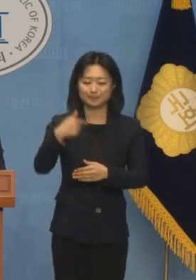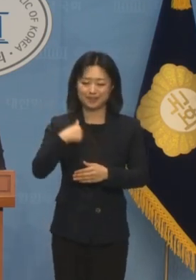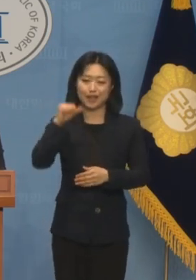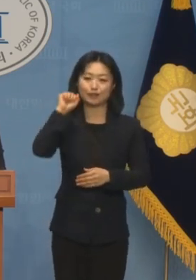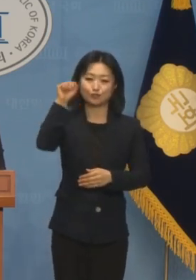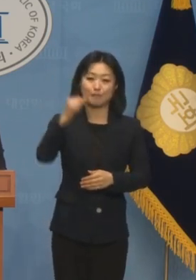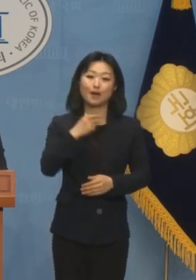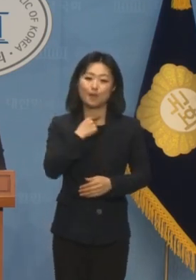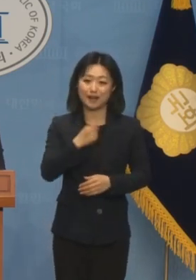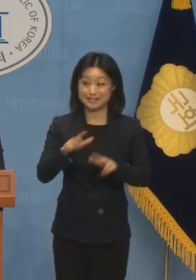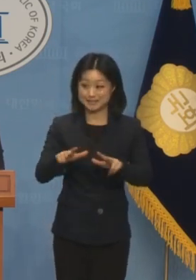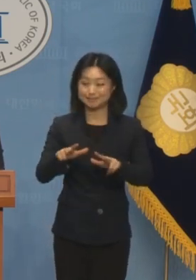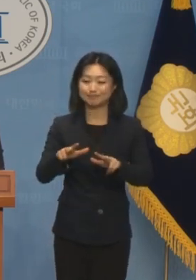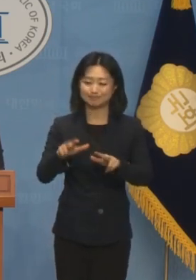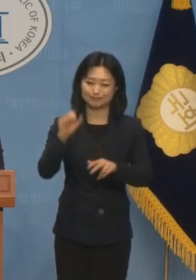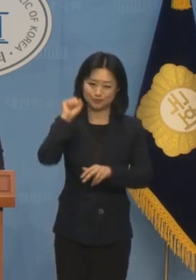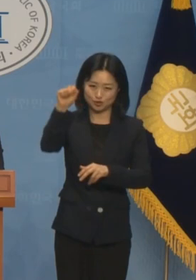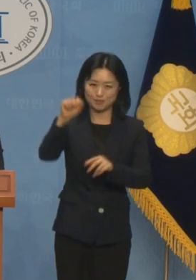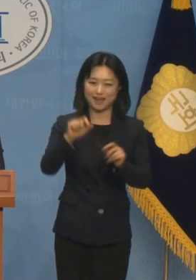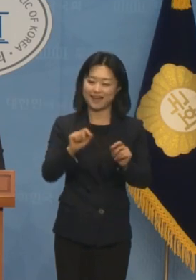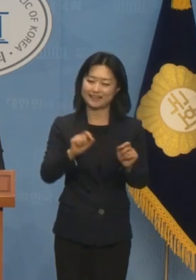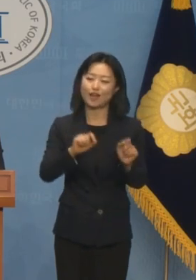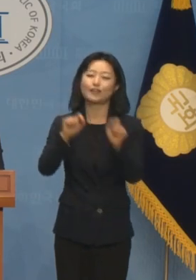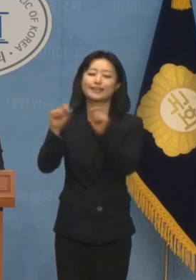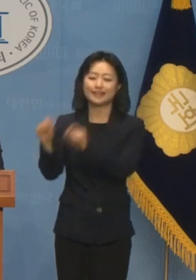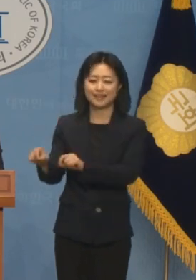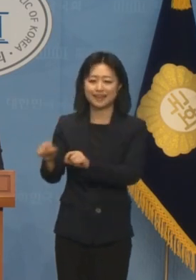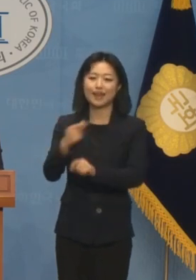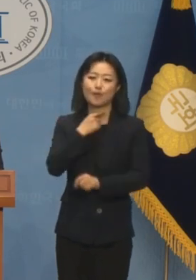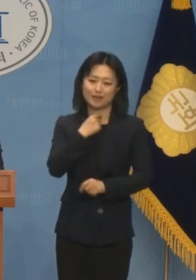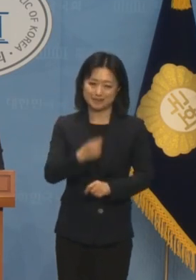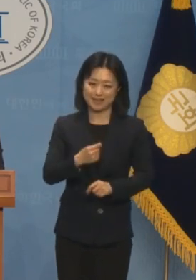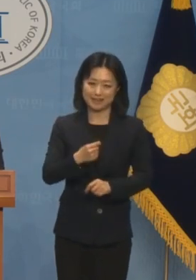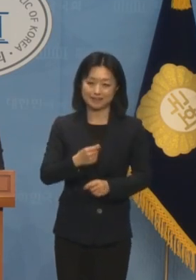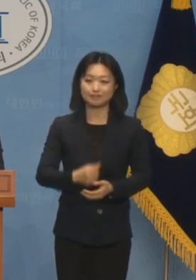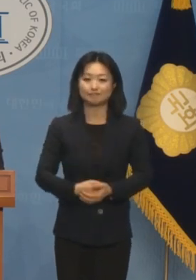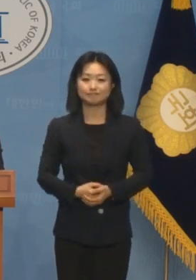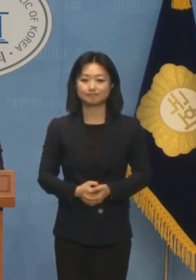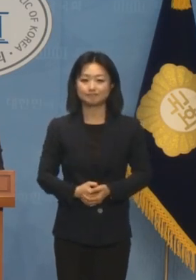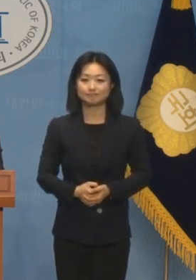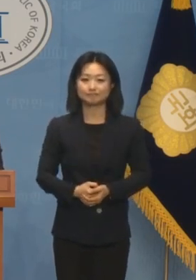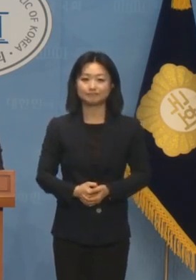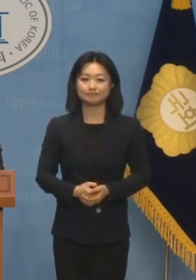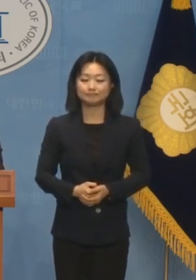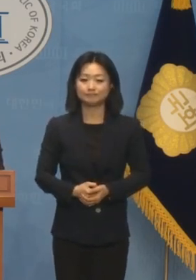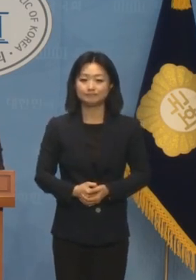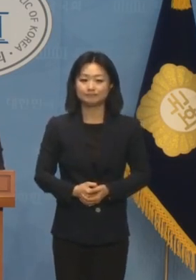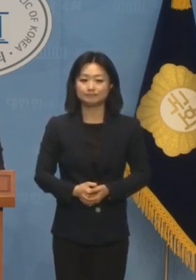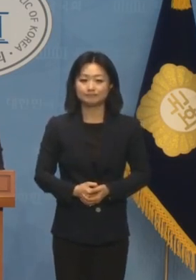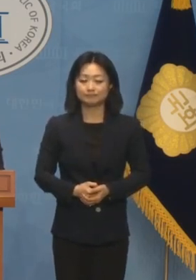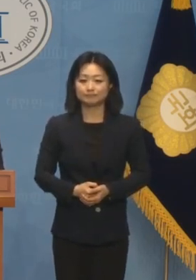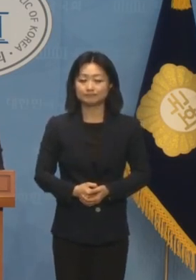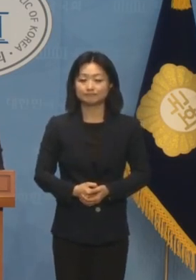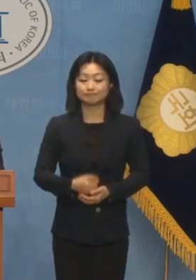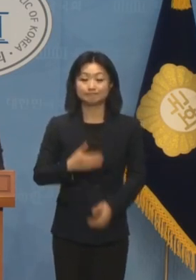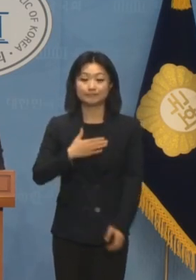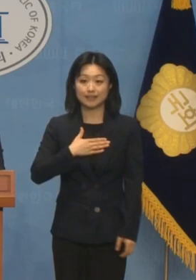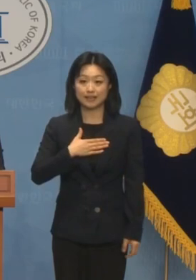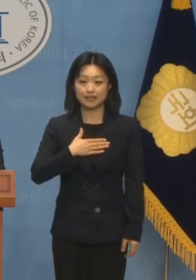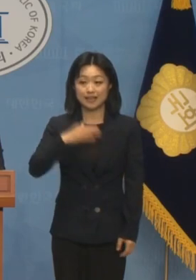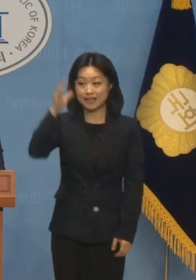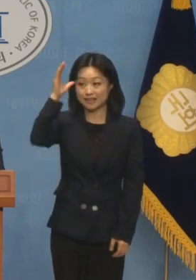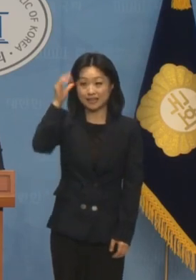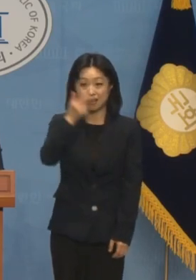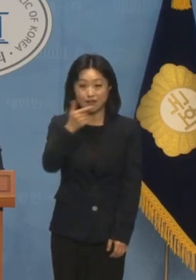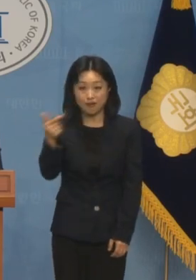출마하는 것으로 잠시 연기하고자 결정을 내리게 되었습니다. 저에게 많은